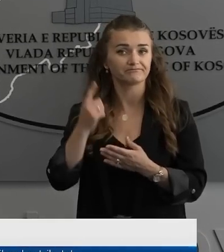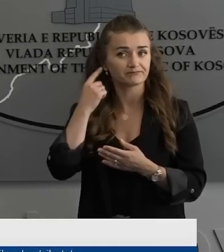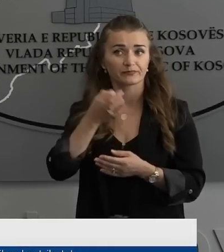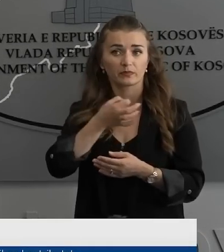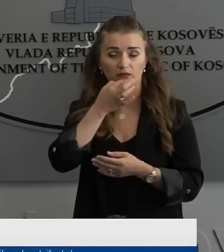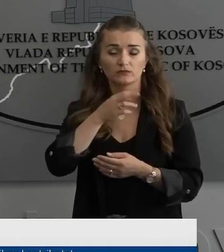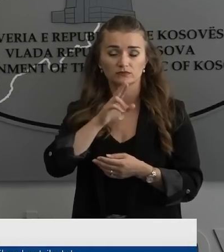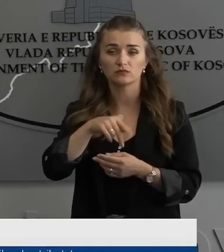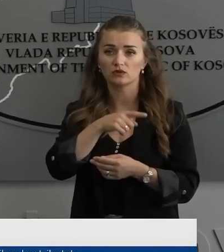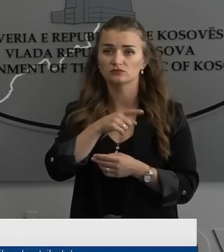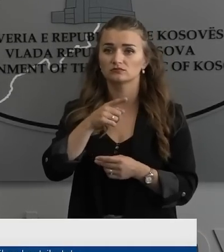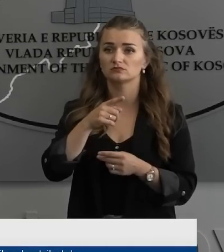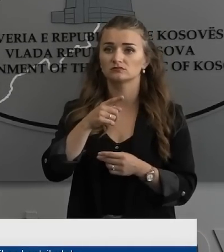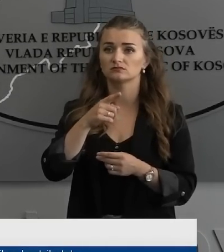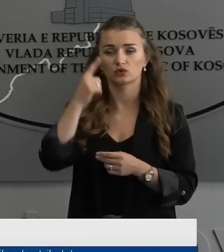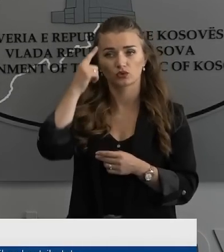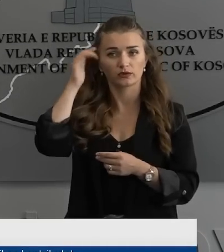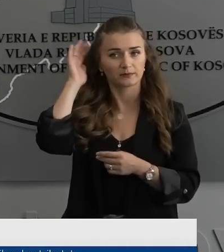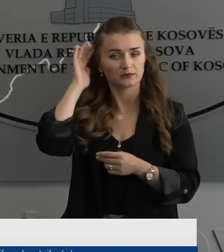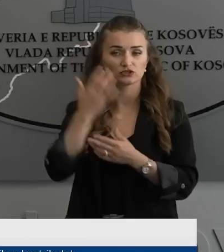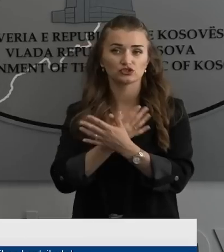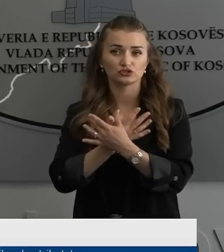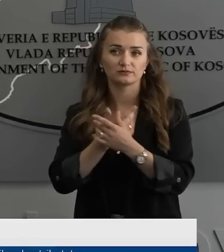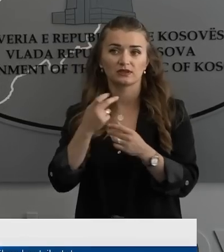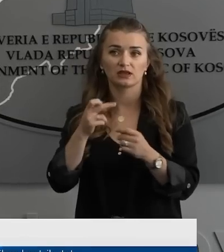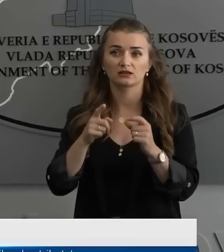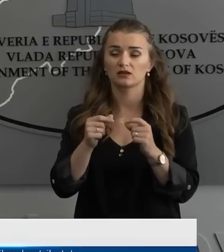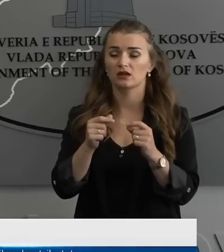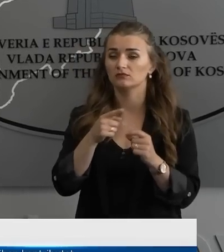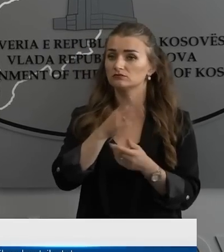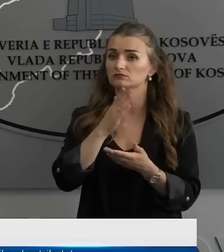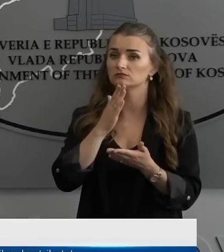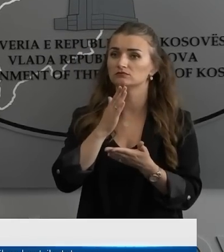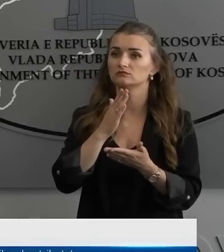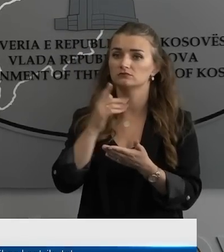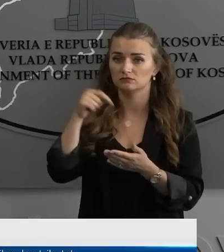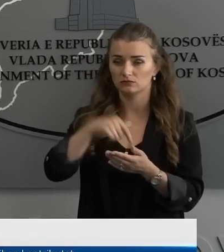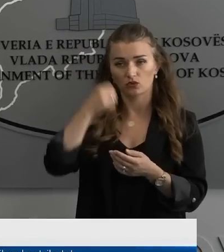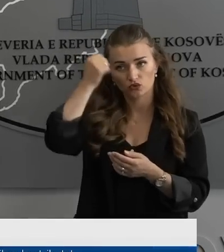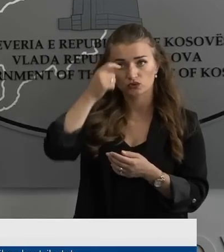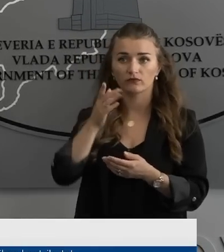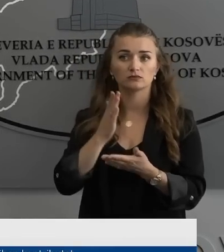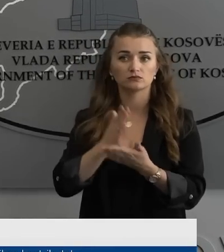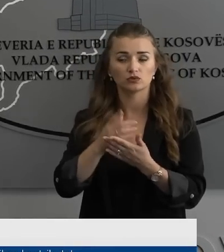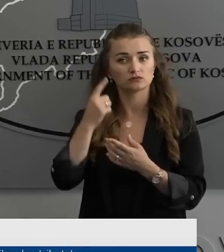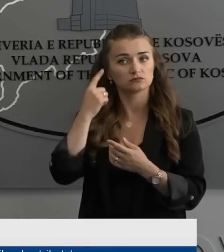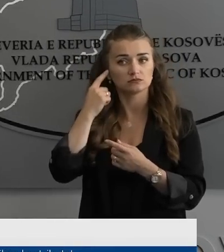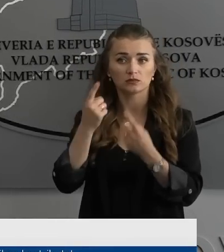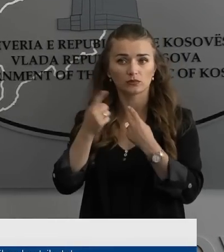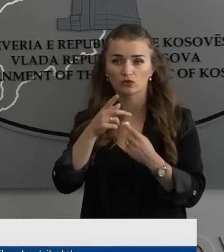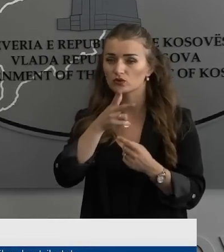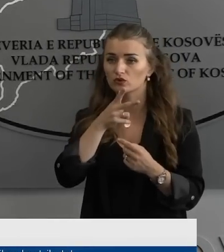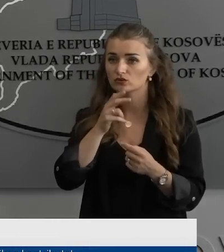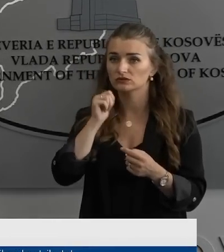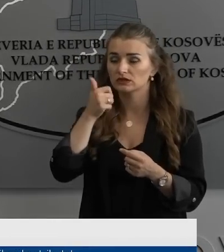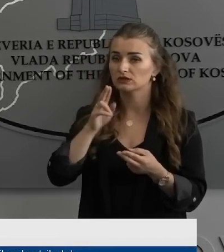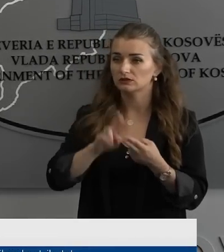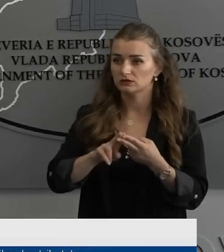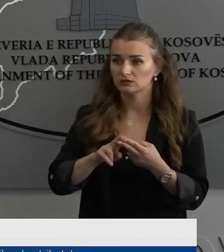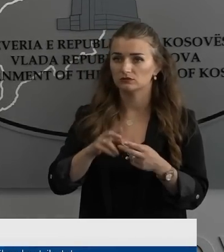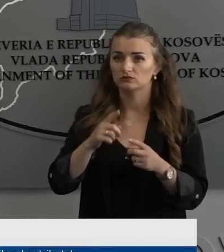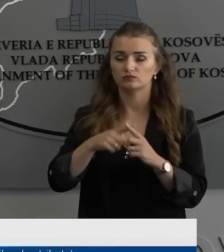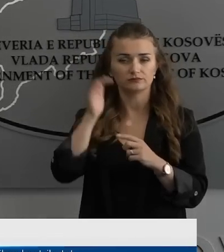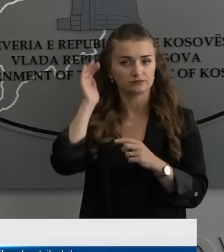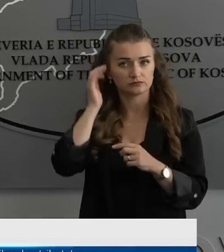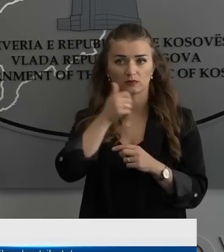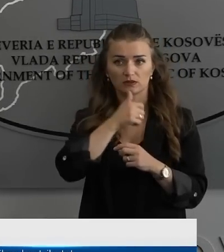Kosovë. A mundi më na konfirmu nëse keni në agjendën tuaj ndonjë takim me kryeministren? Edhe një pyetje për ministrin Muruati